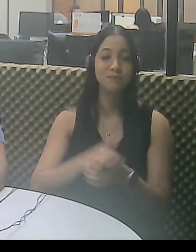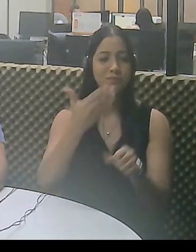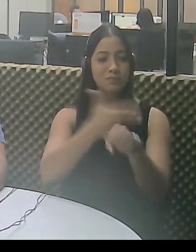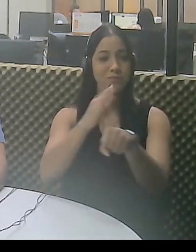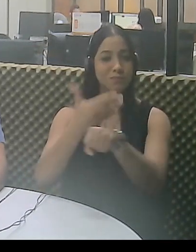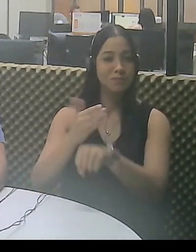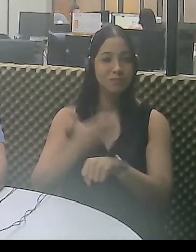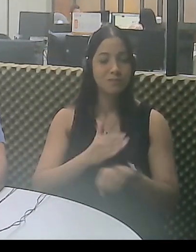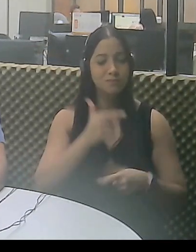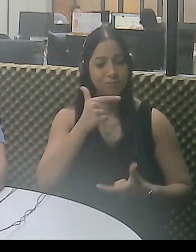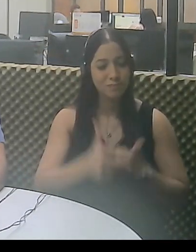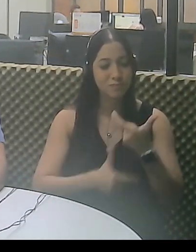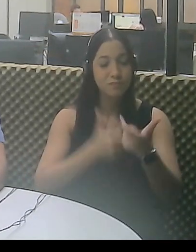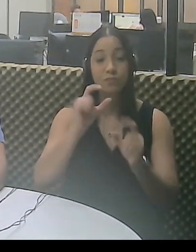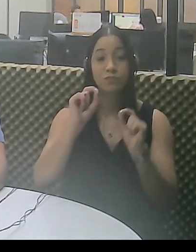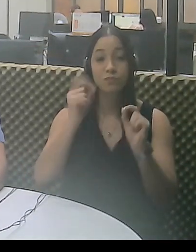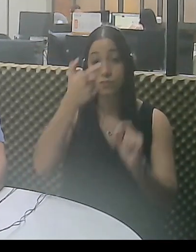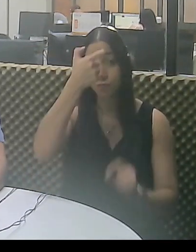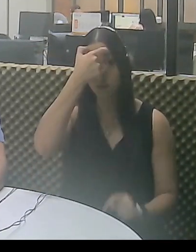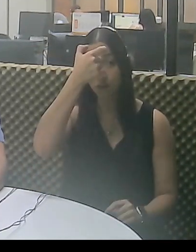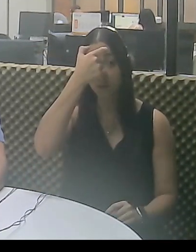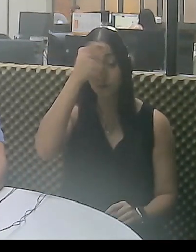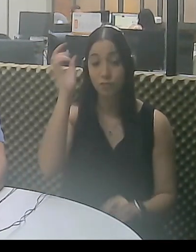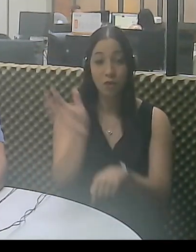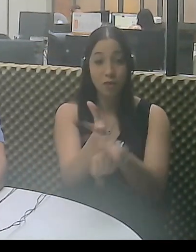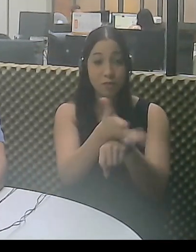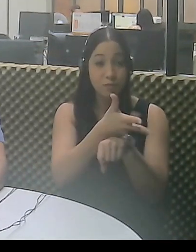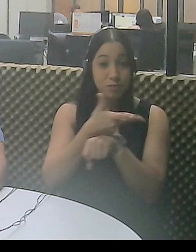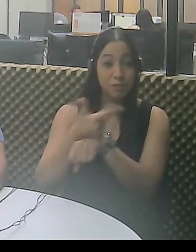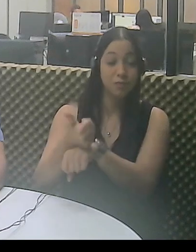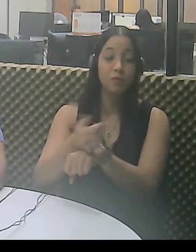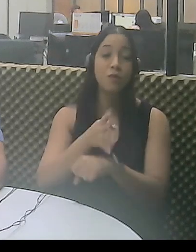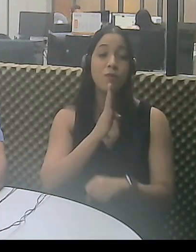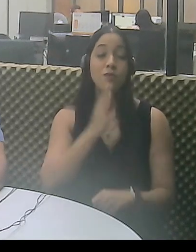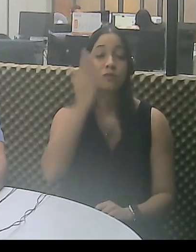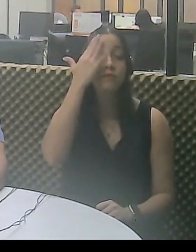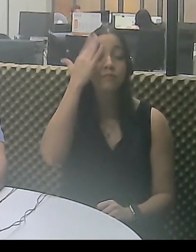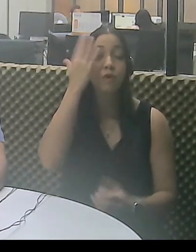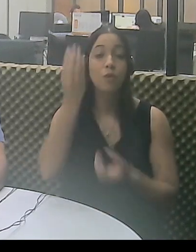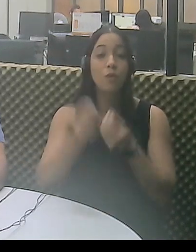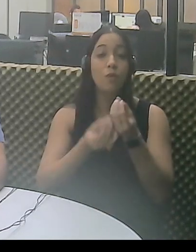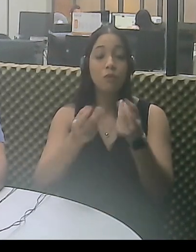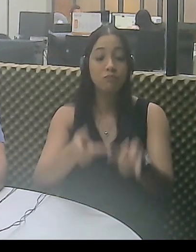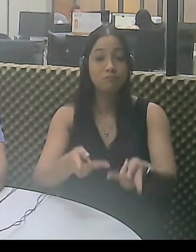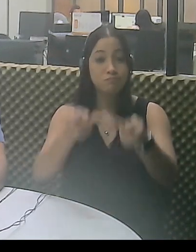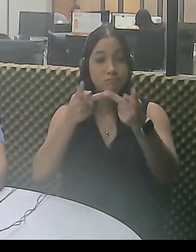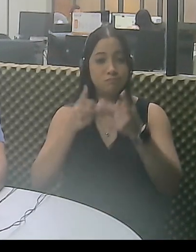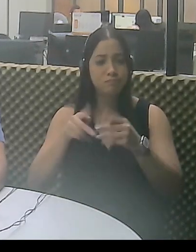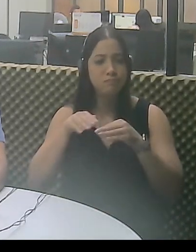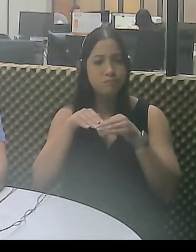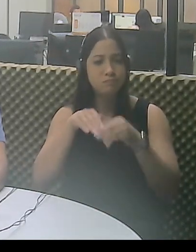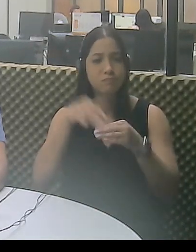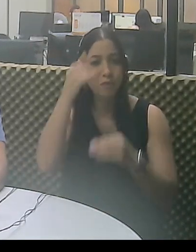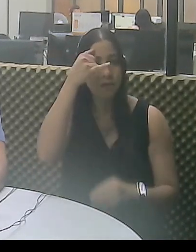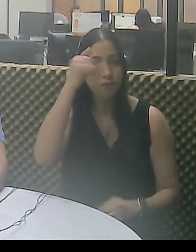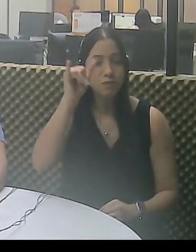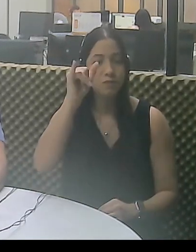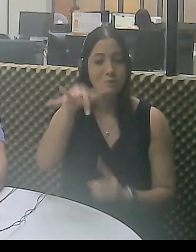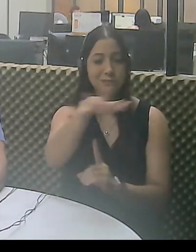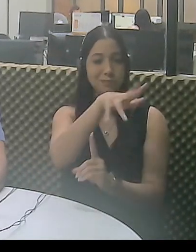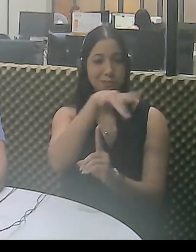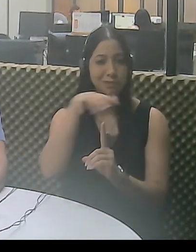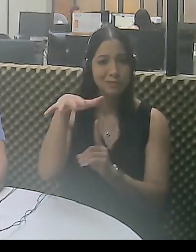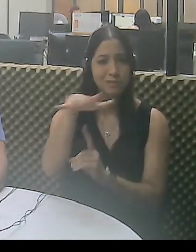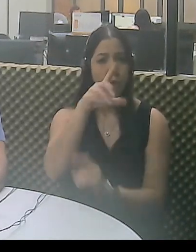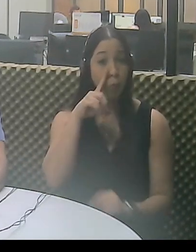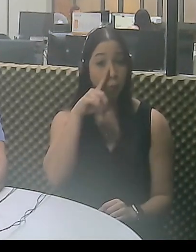treinamento, serão trabalhados conceitos para aprimorar o conhecimento do setor de como lidar, acolher, intervir e evitar situações que